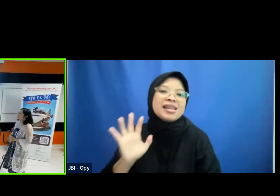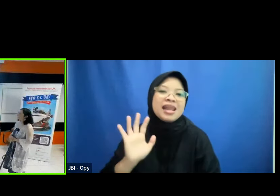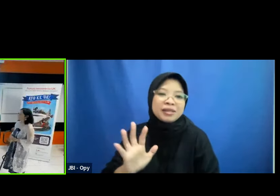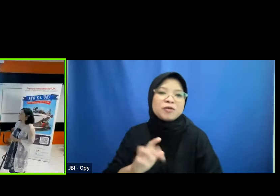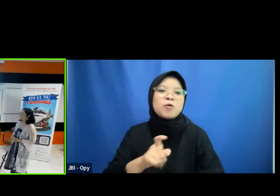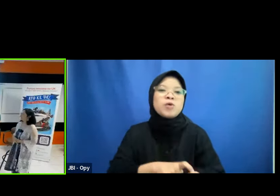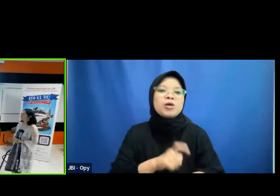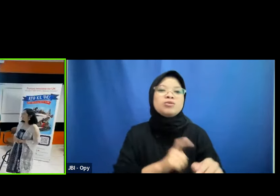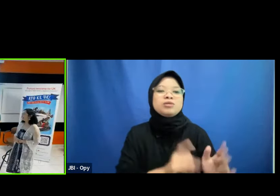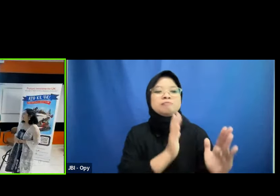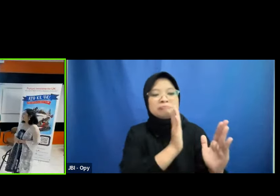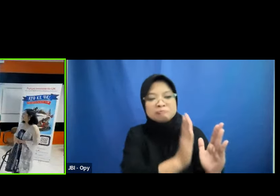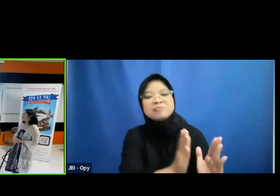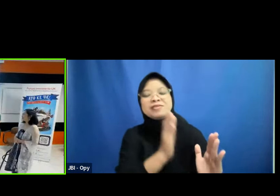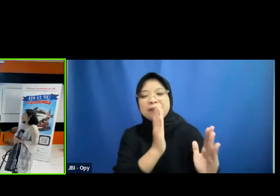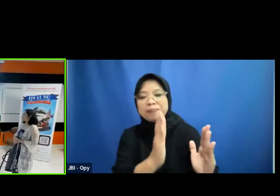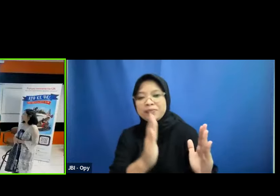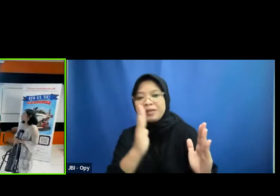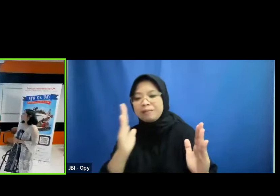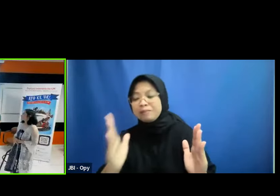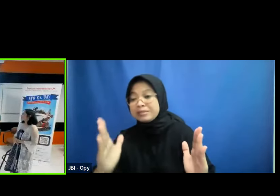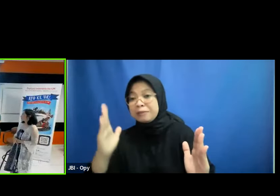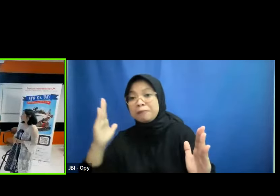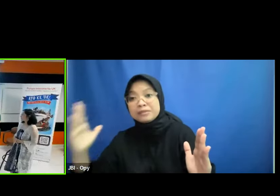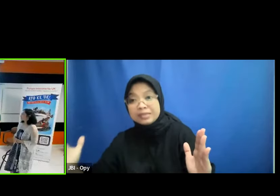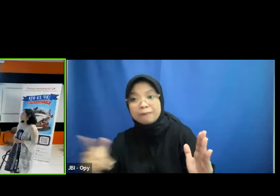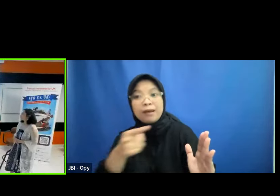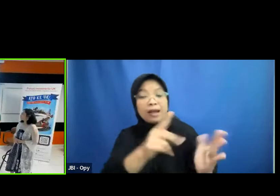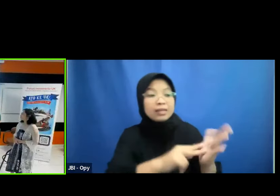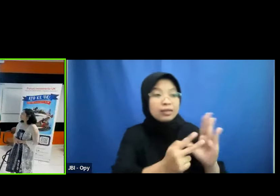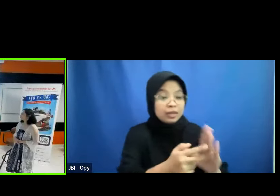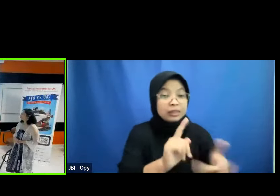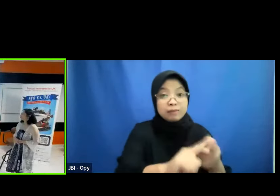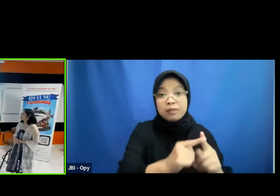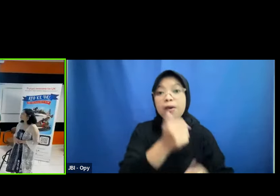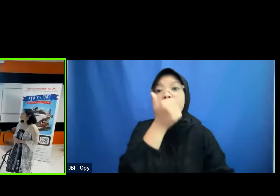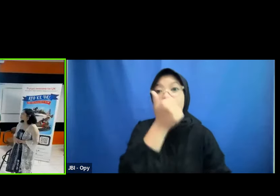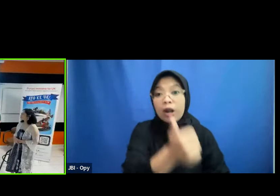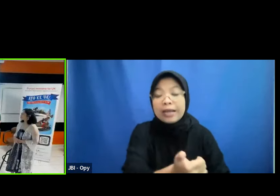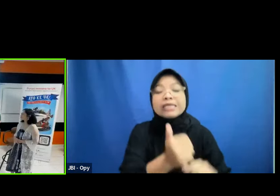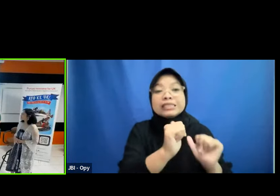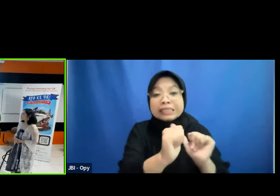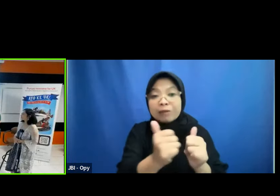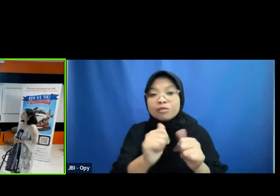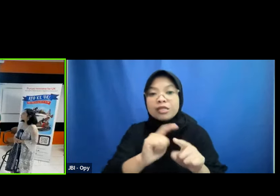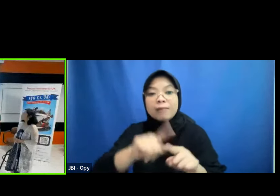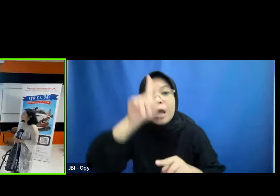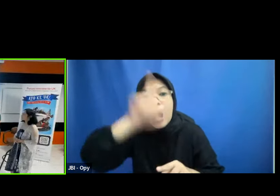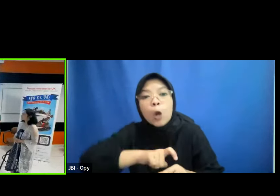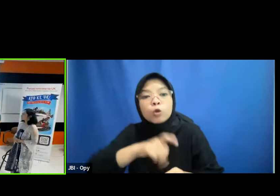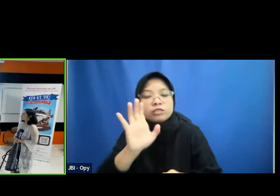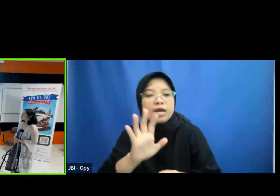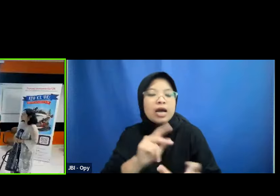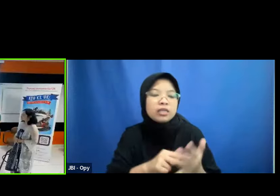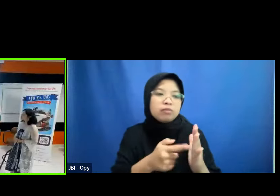berjenjang Kok ininya nanyanya gitu ya tentu boleh teman-teman nyiapin tapi tidak harus ya diconnect aja dari jawaban yang